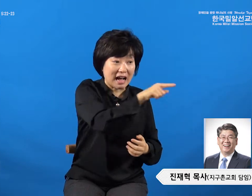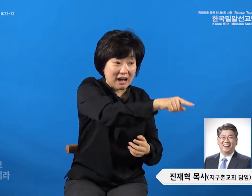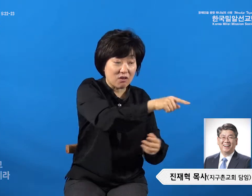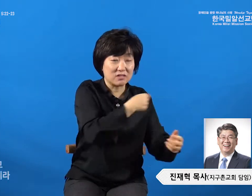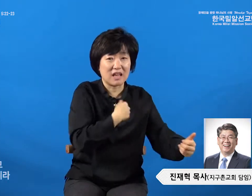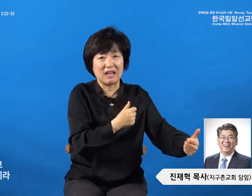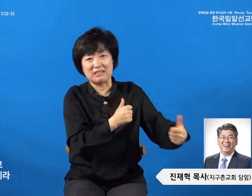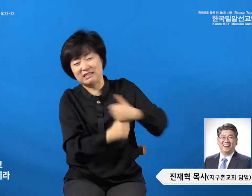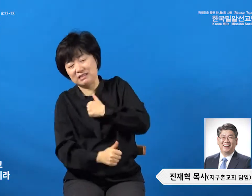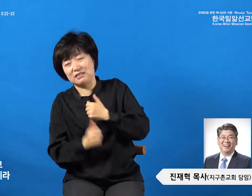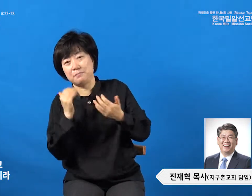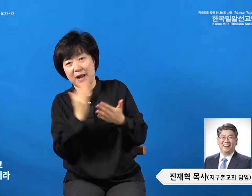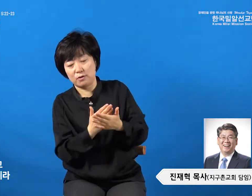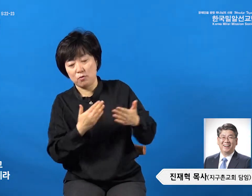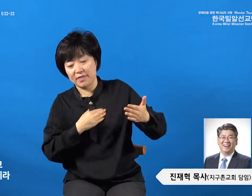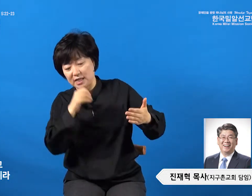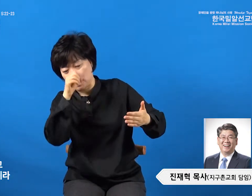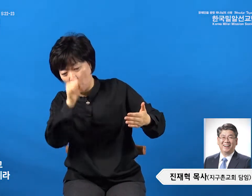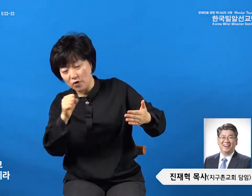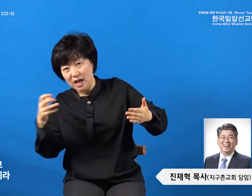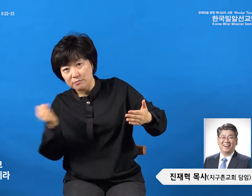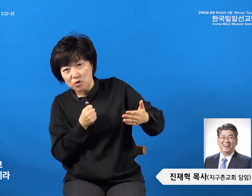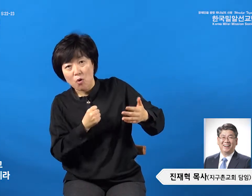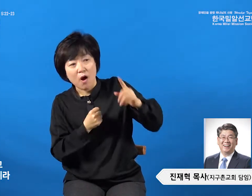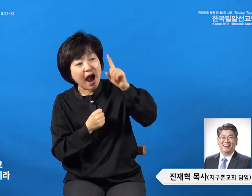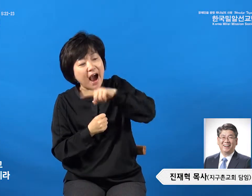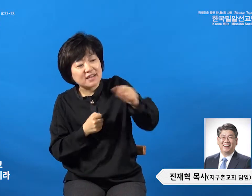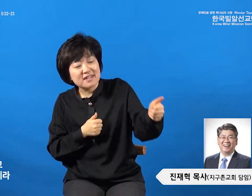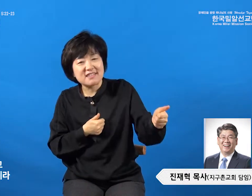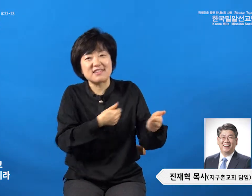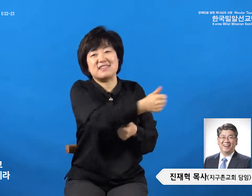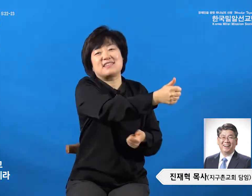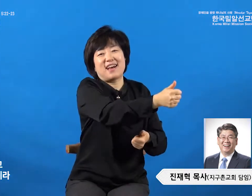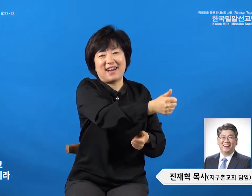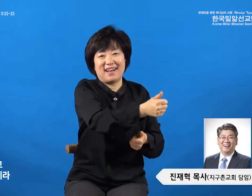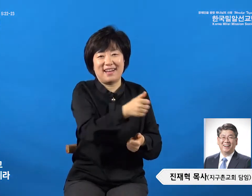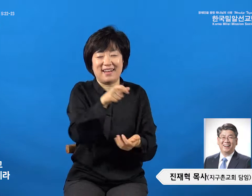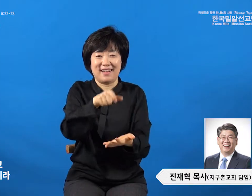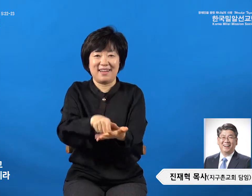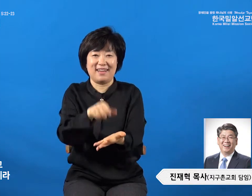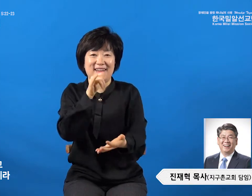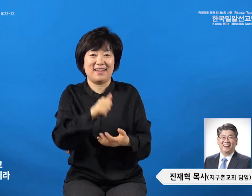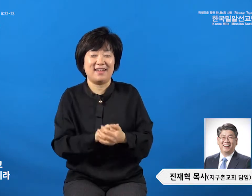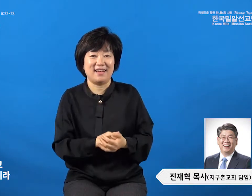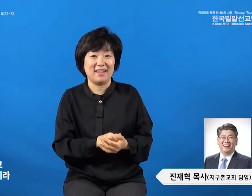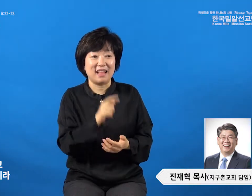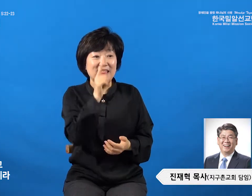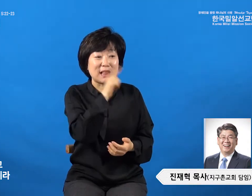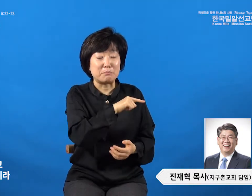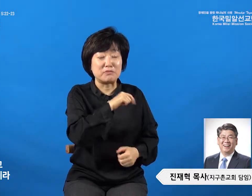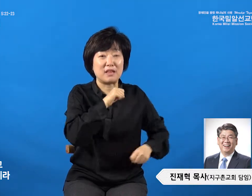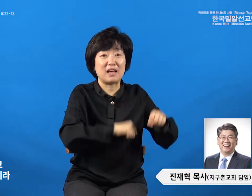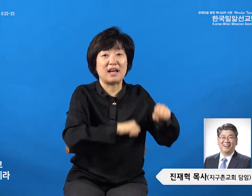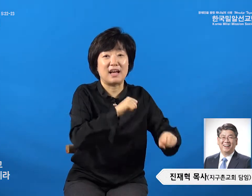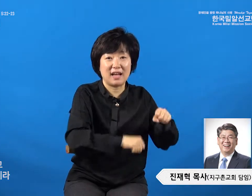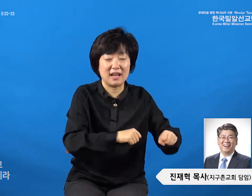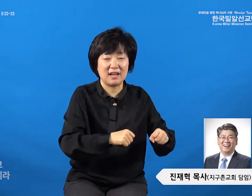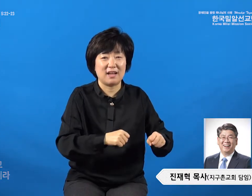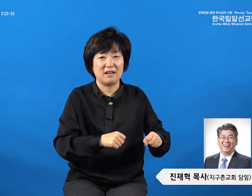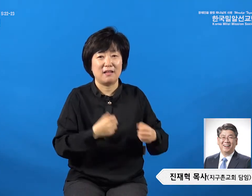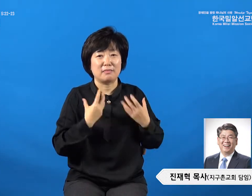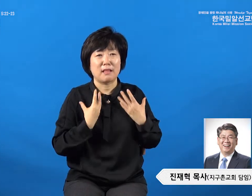지지 말고 선으로 악을 이기라 라고 말씀하고 있습니다. 나쁜 일을